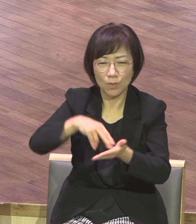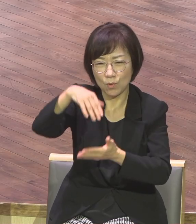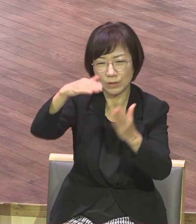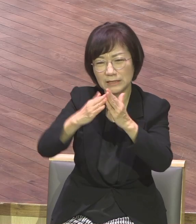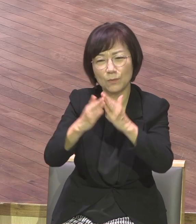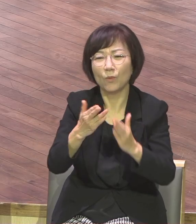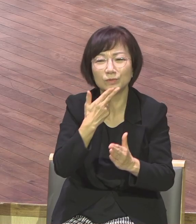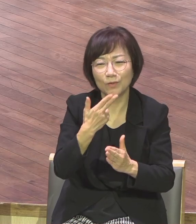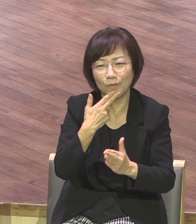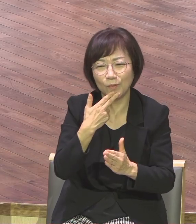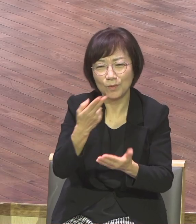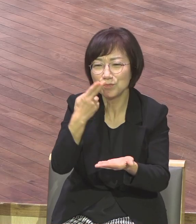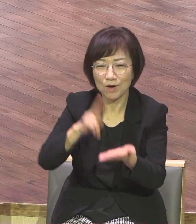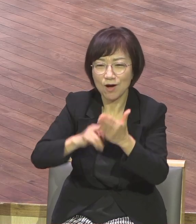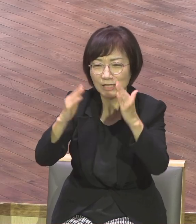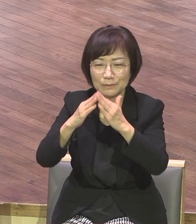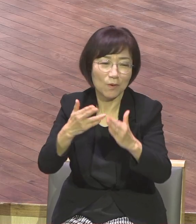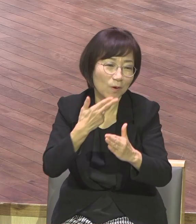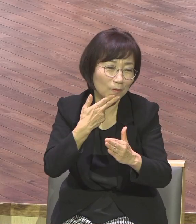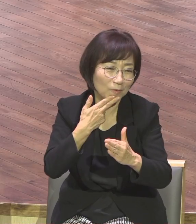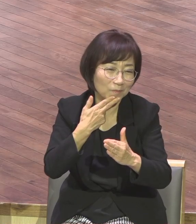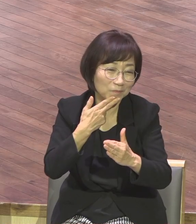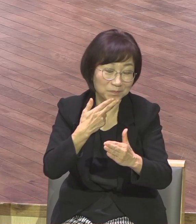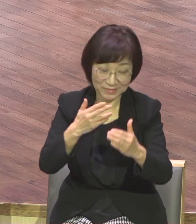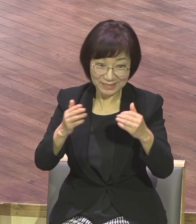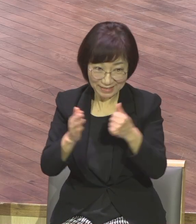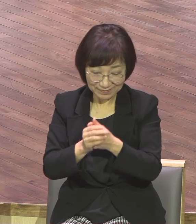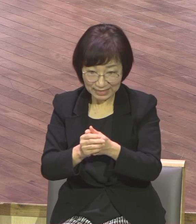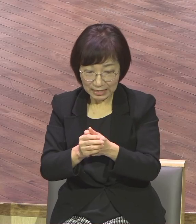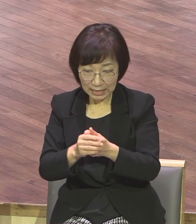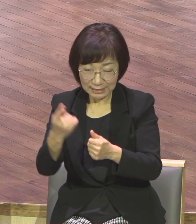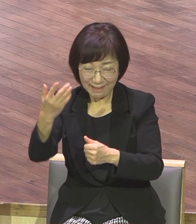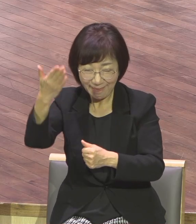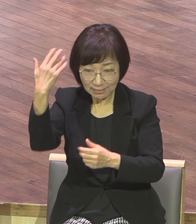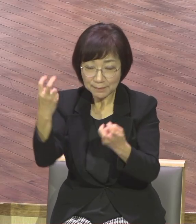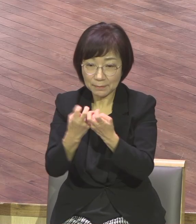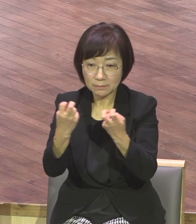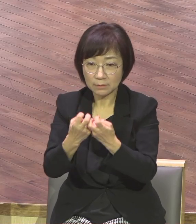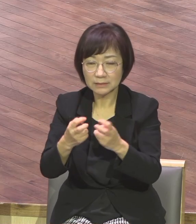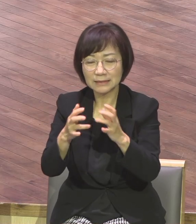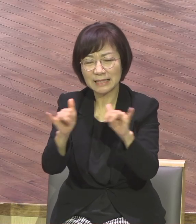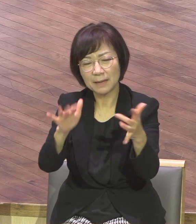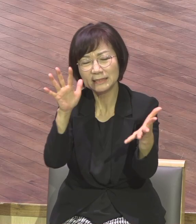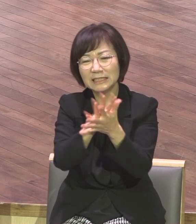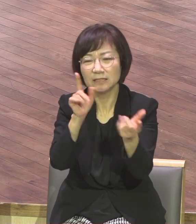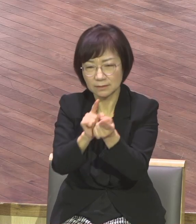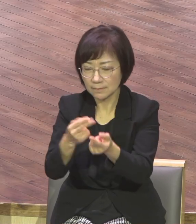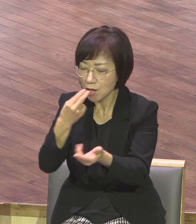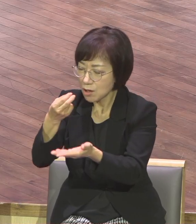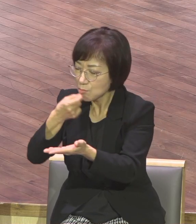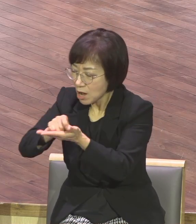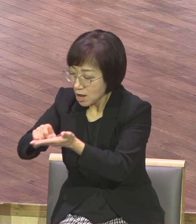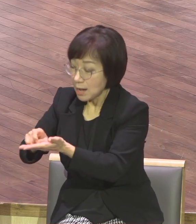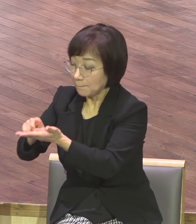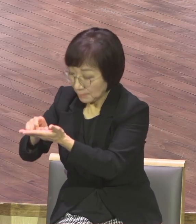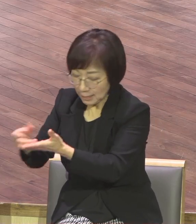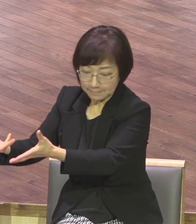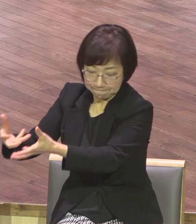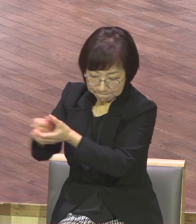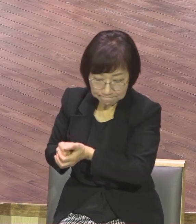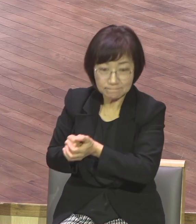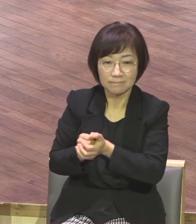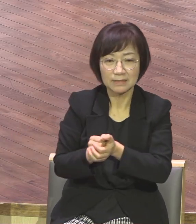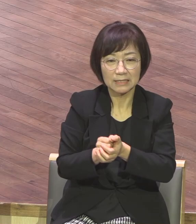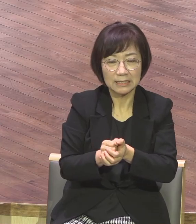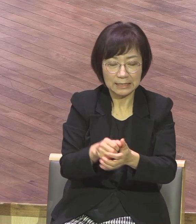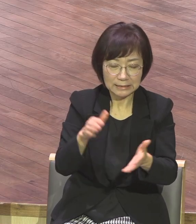때문에 모든 편지 서신 같은 거는 사람이 직접 가서 직접 전달해서 그런 체계가 없었습니다. 그래서 전부